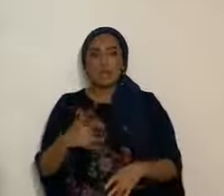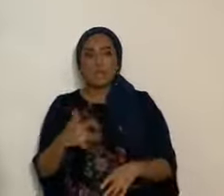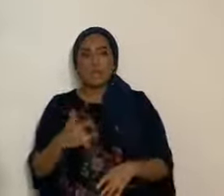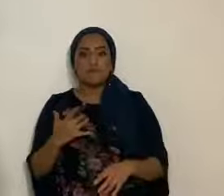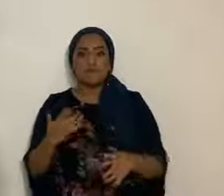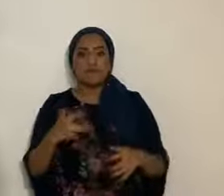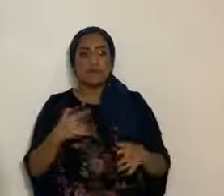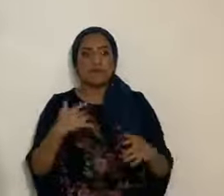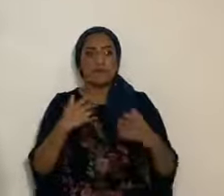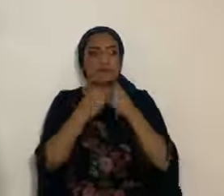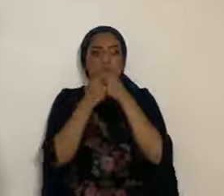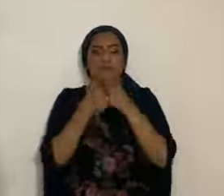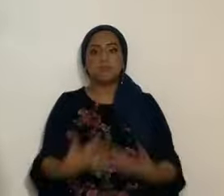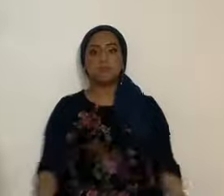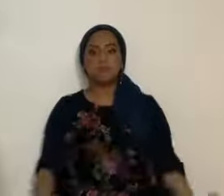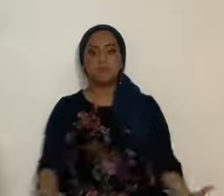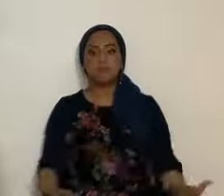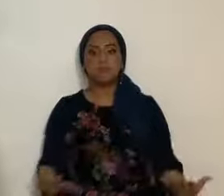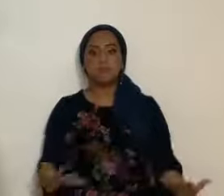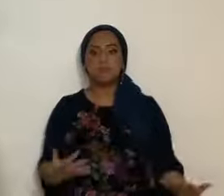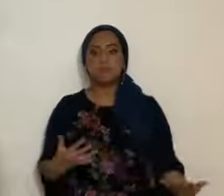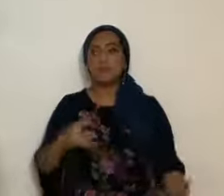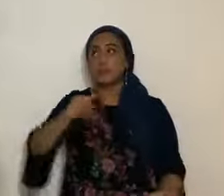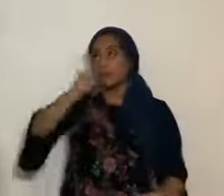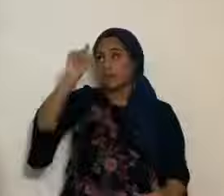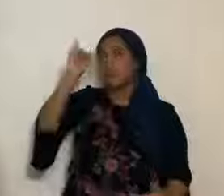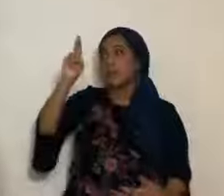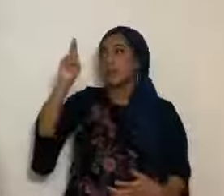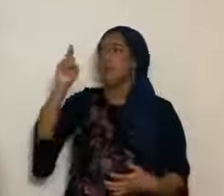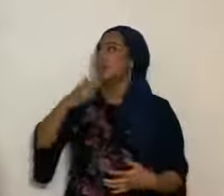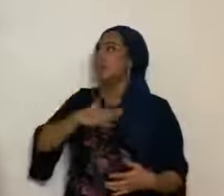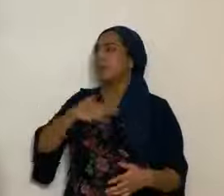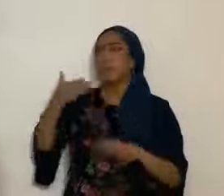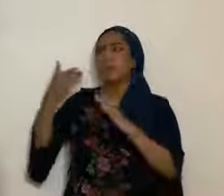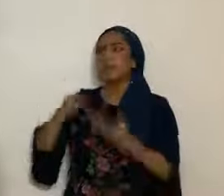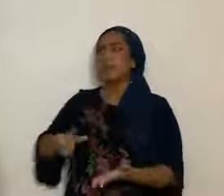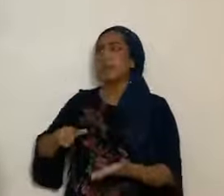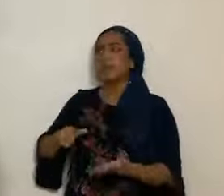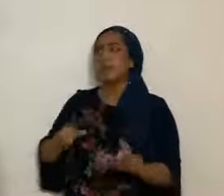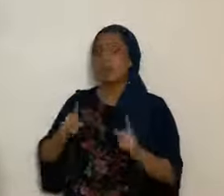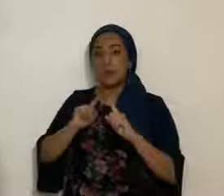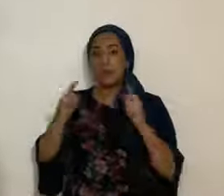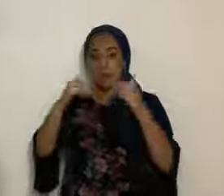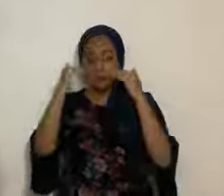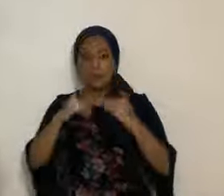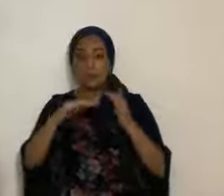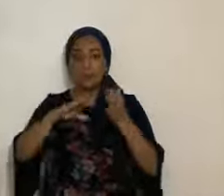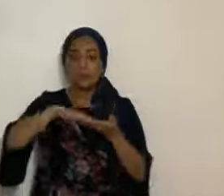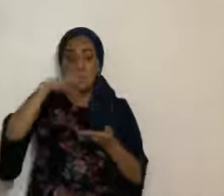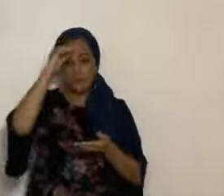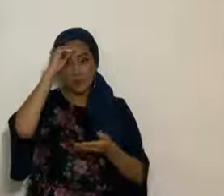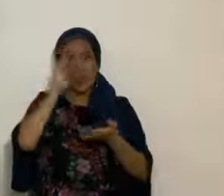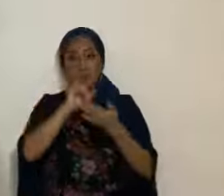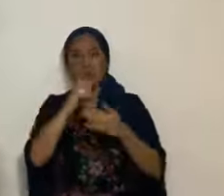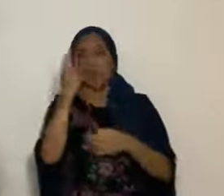desesperado, al grado de pedir al Eterno que mejor se lo llevara. Pero nos vamos a dar cuenta que esto solamente era el inicio,